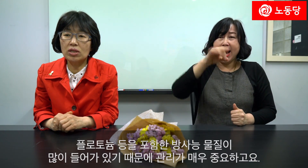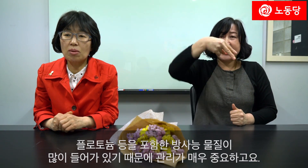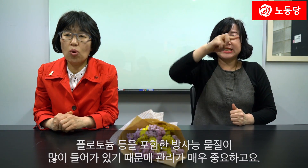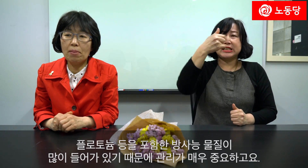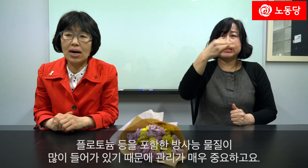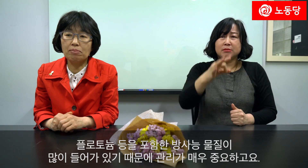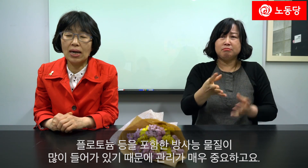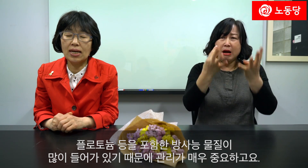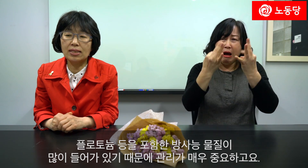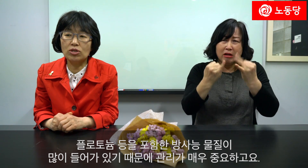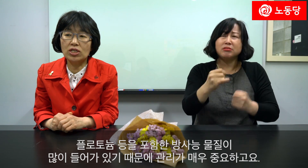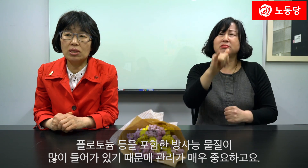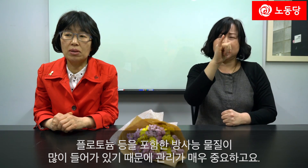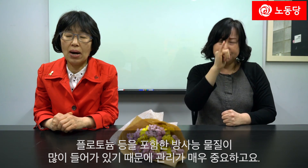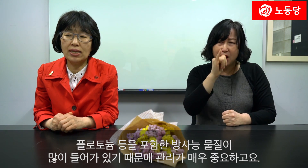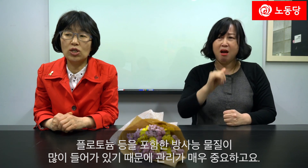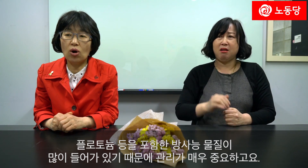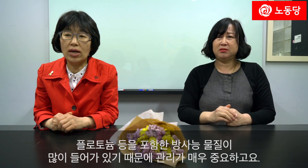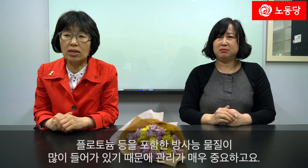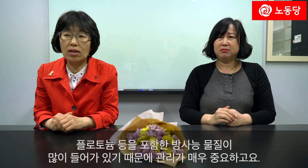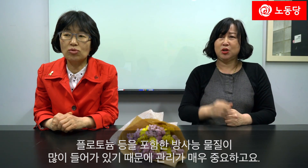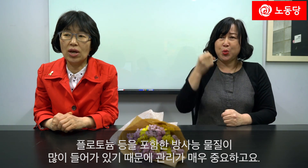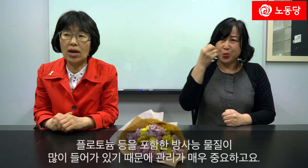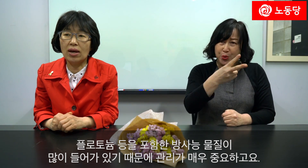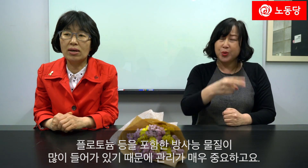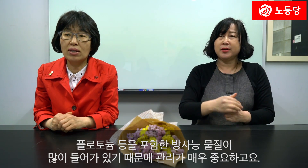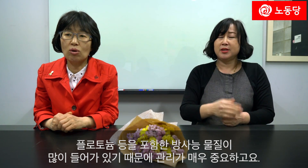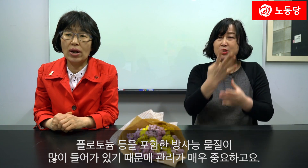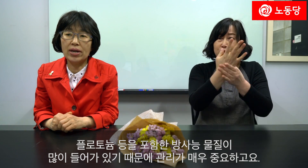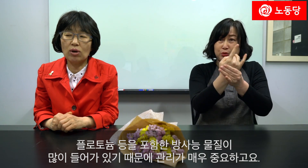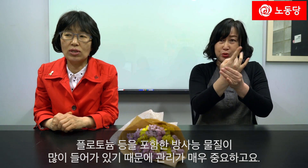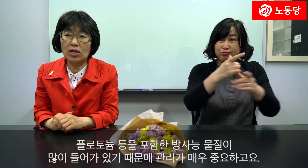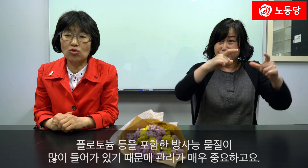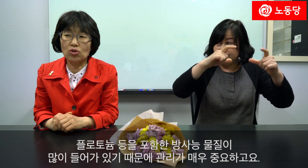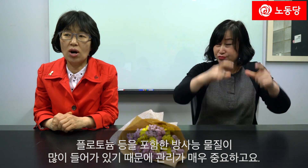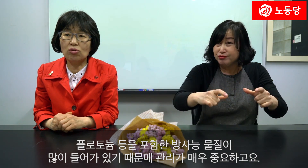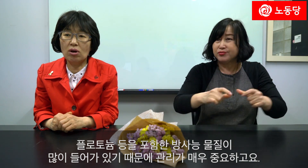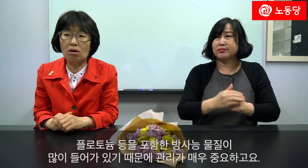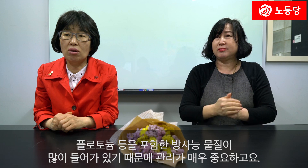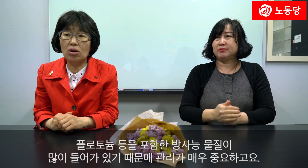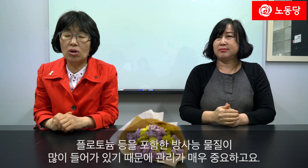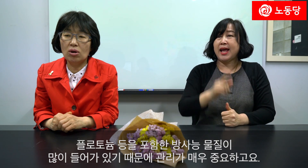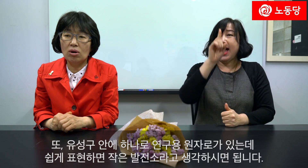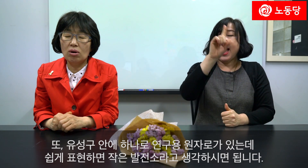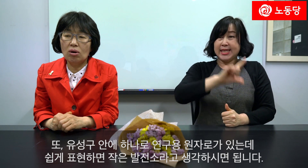플루토늄 등을 포함한 방사능 물질이 많이 들어가 있기 때문에 관리가 굉장히